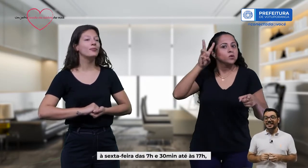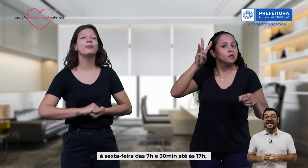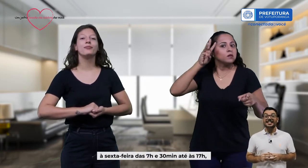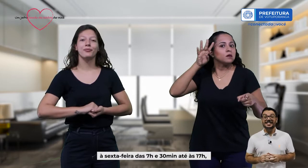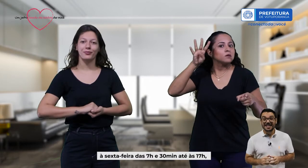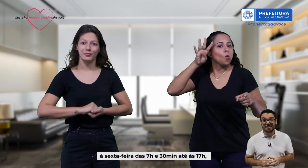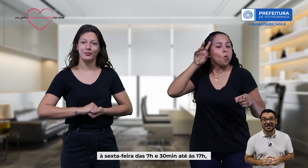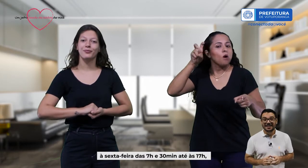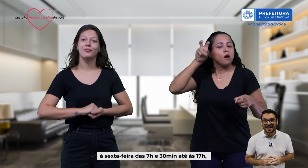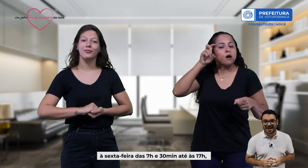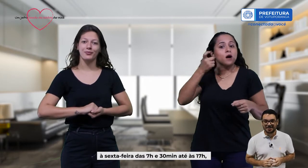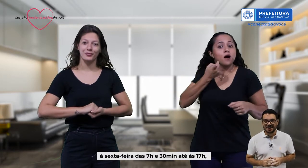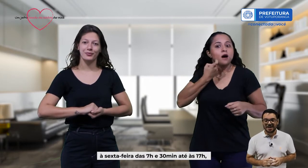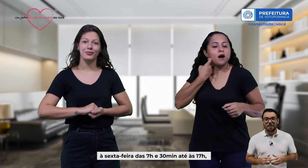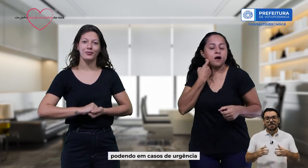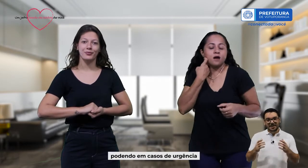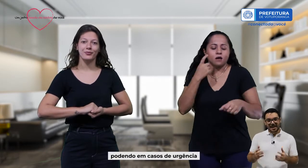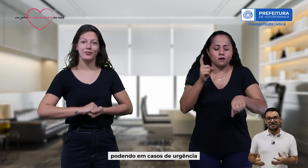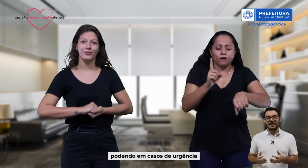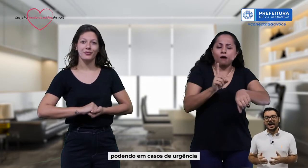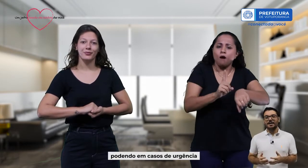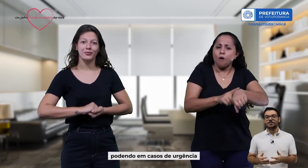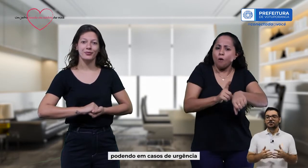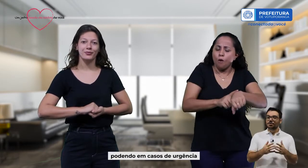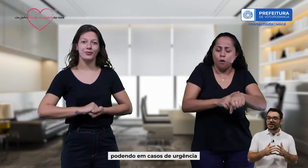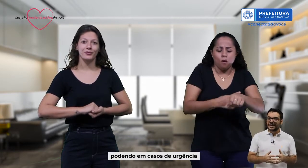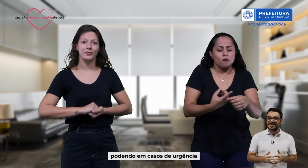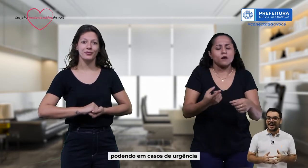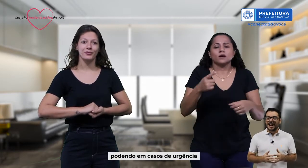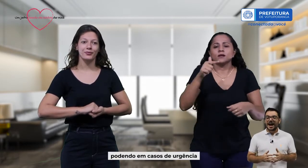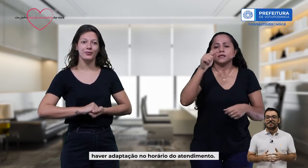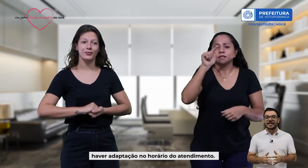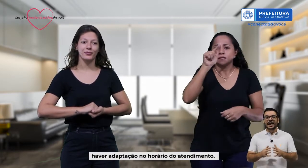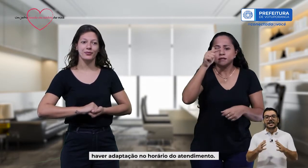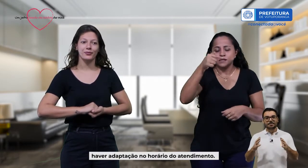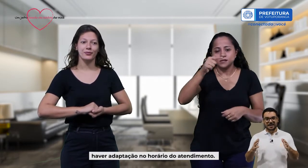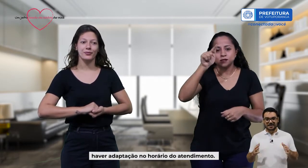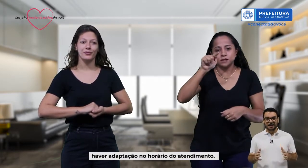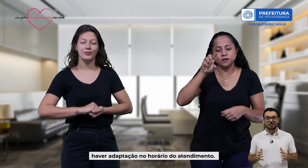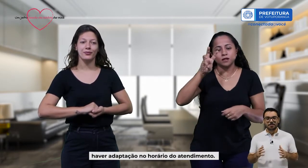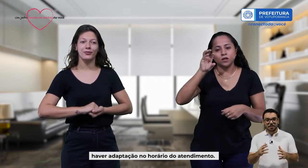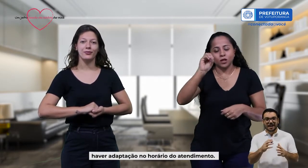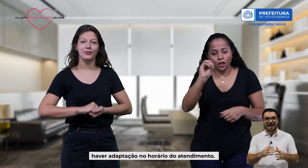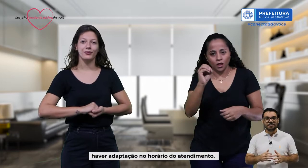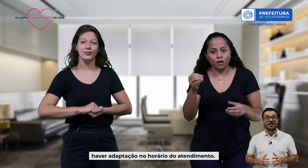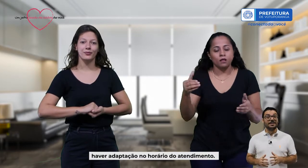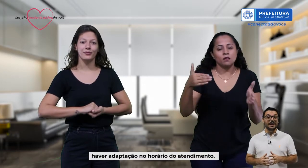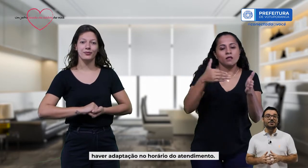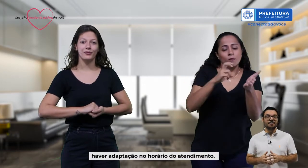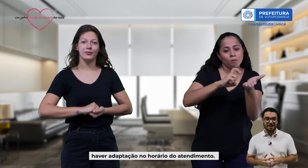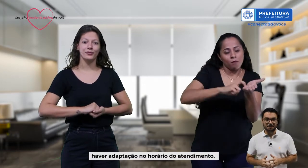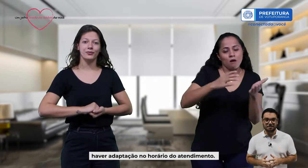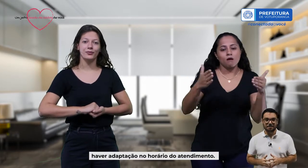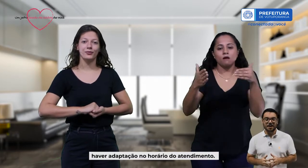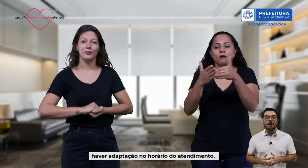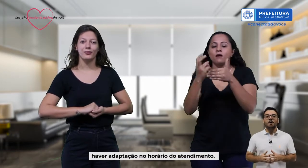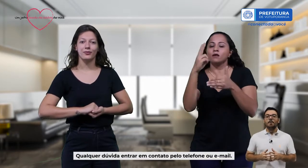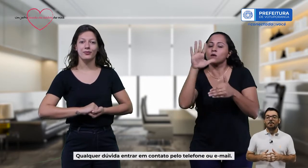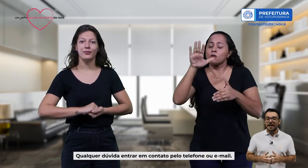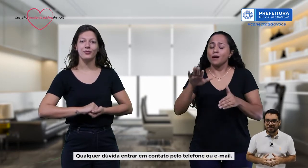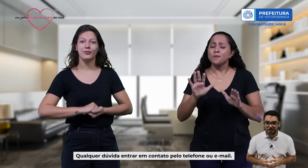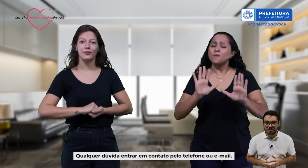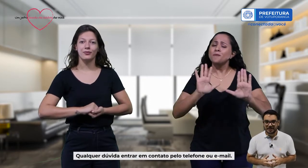manhã até as cinco da tarde, podendo, em casos de urgência, haver adaptação no horário de atendimento.